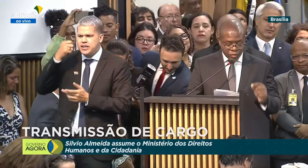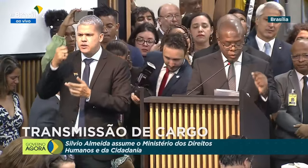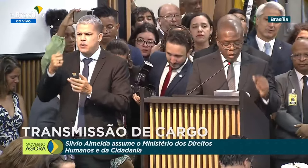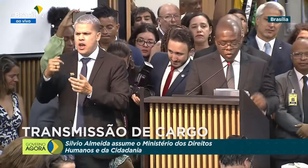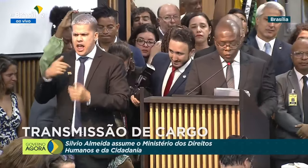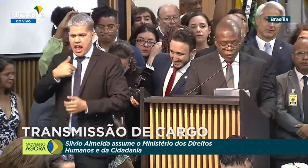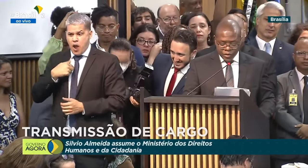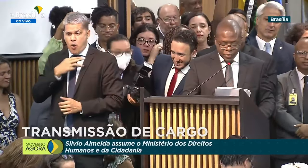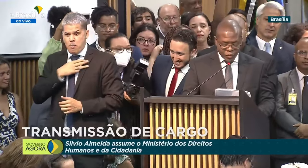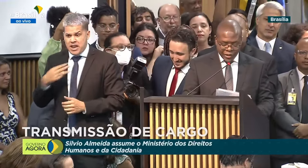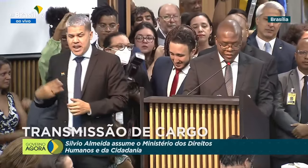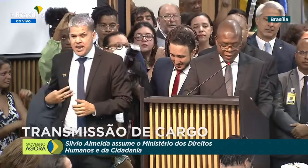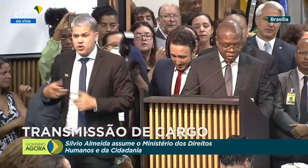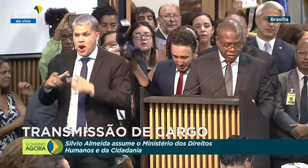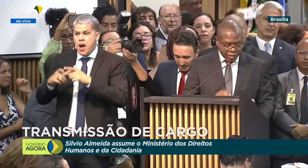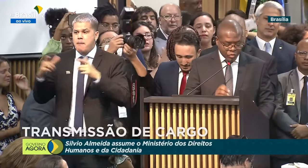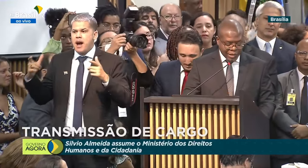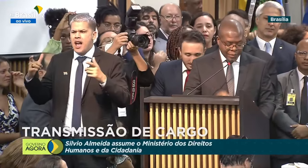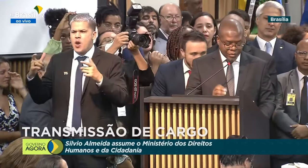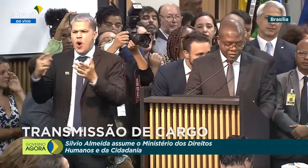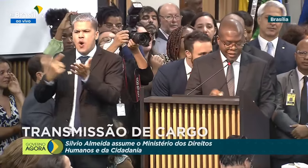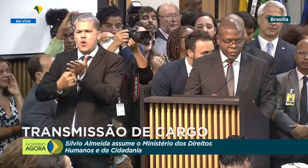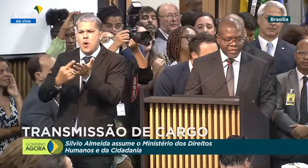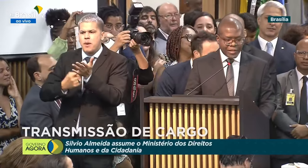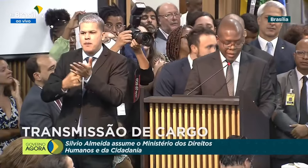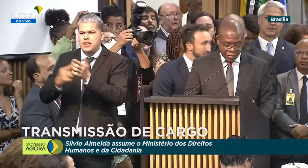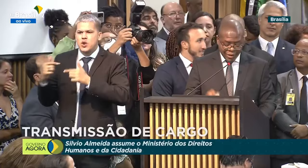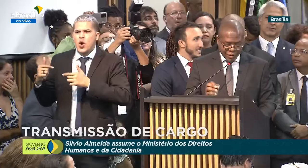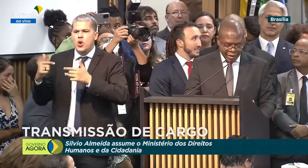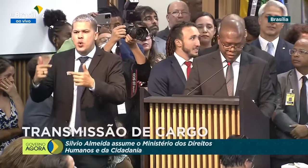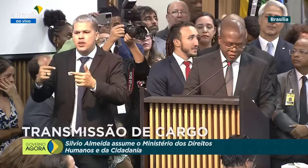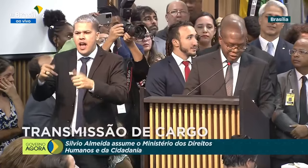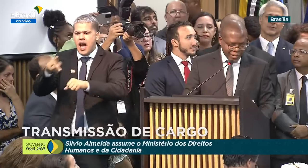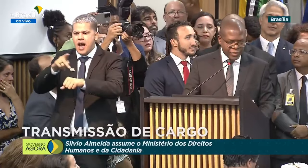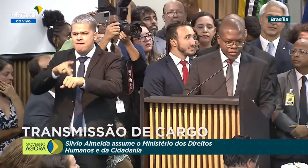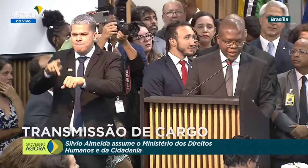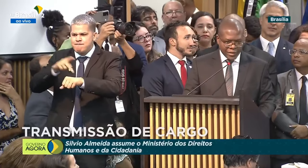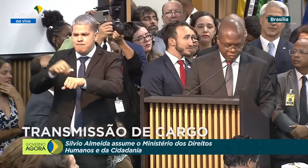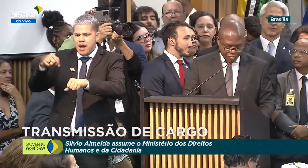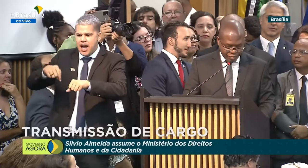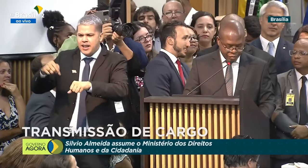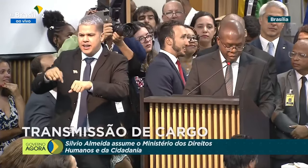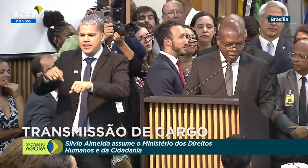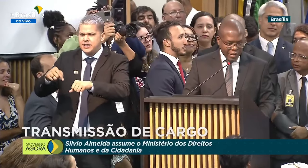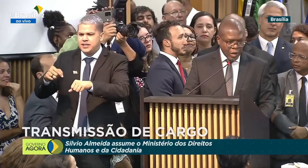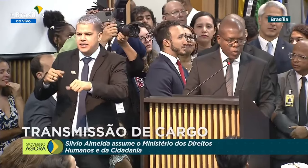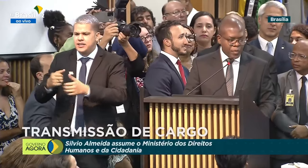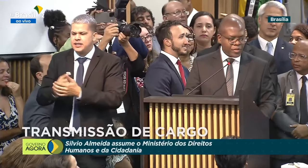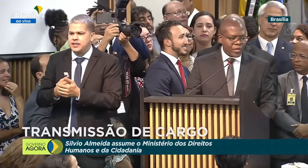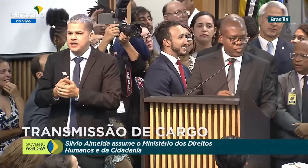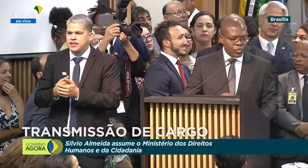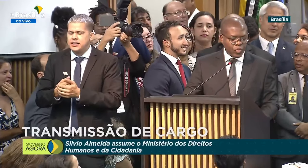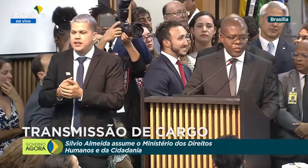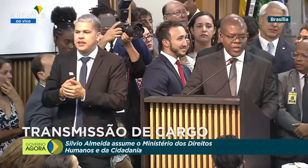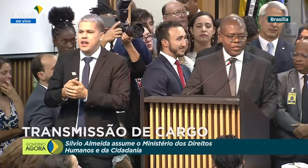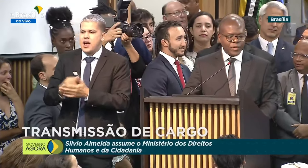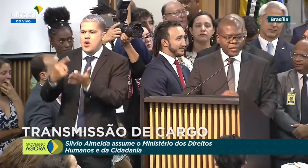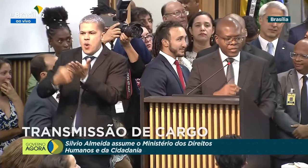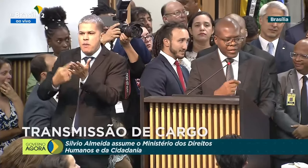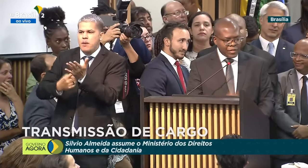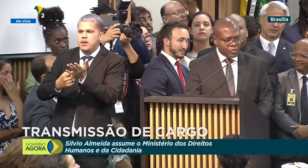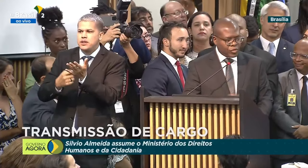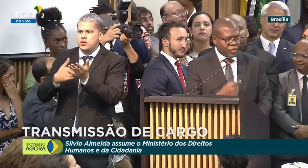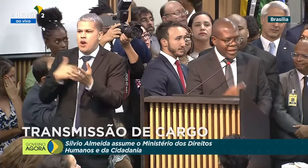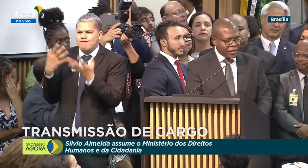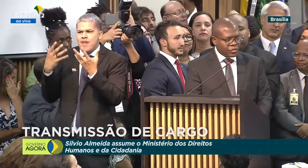Ministro portanto meu maior compromisso não poderia ser outro se não lutar para que o estado Brasileiro deste violentar seu cidadãos é um compromisso que o assunto como